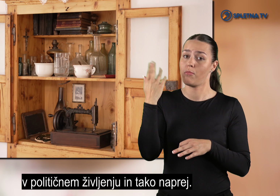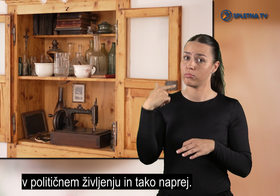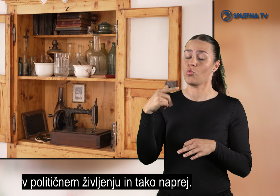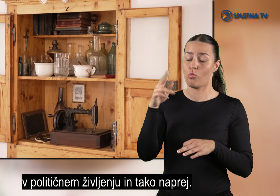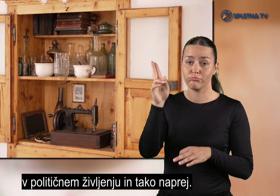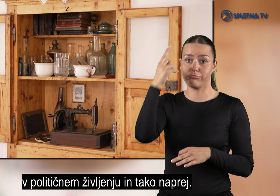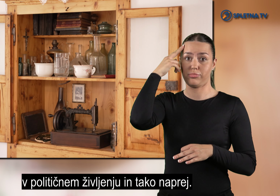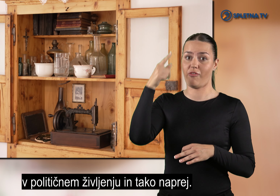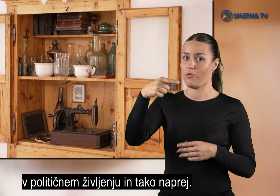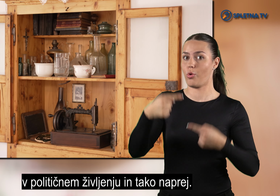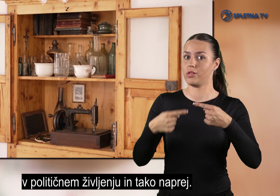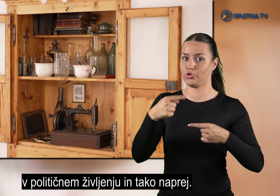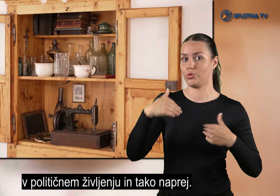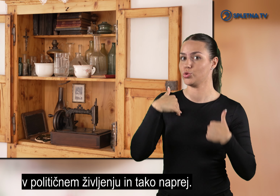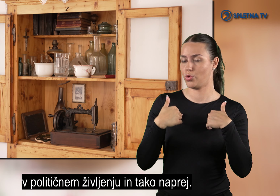življenju in tako naprej.